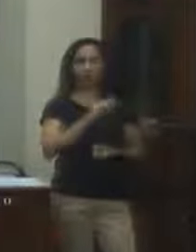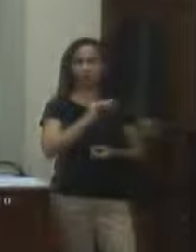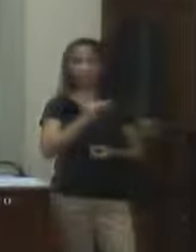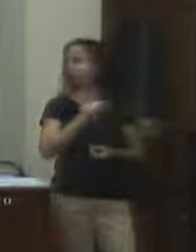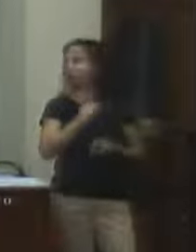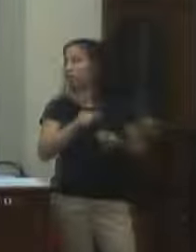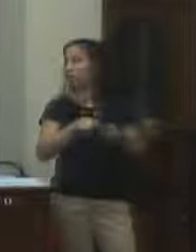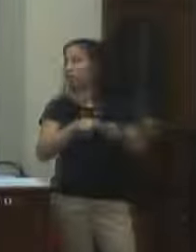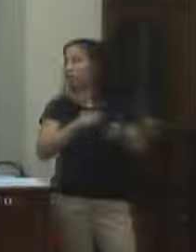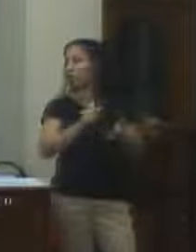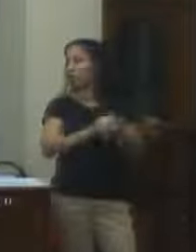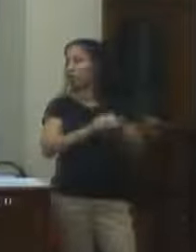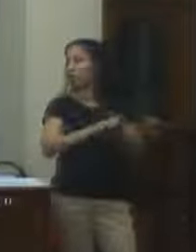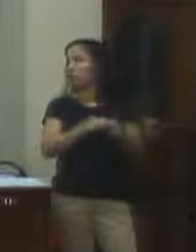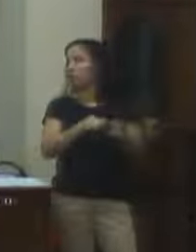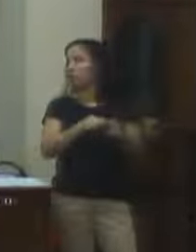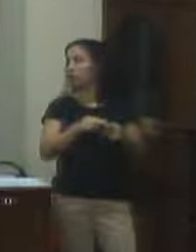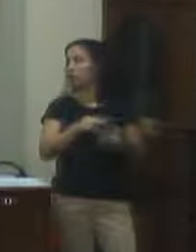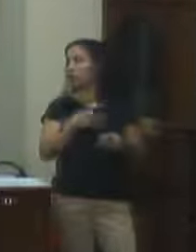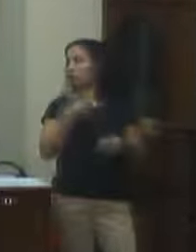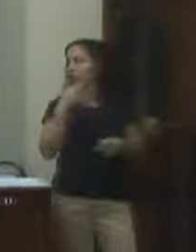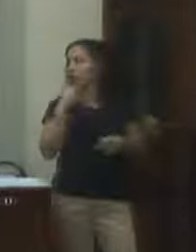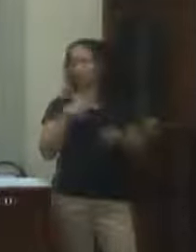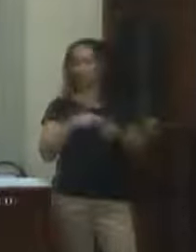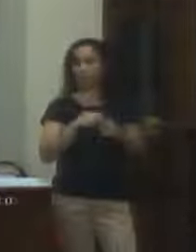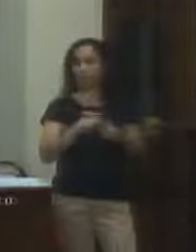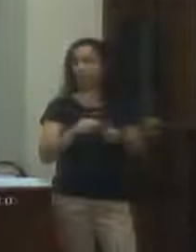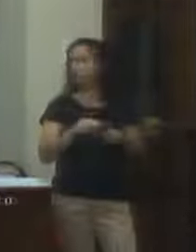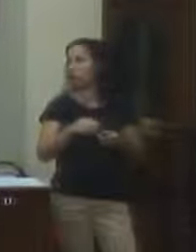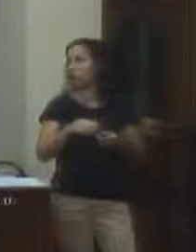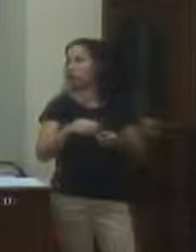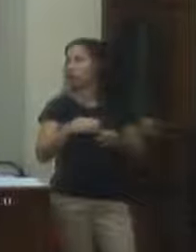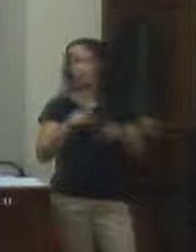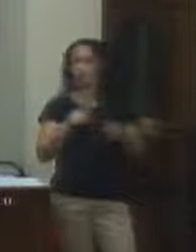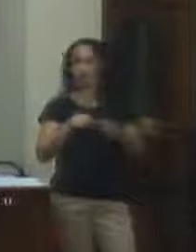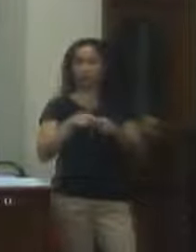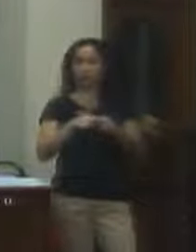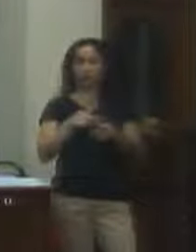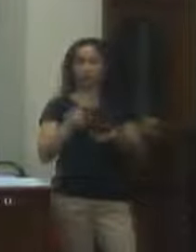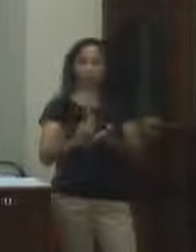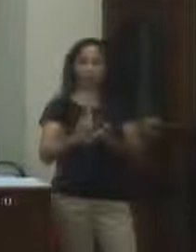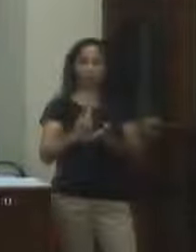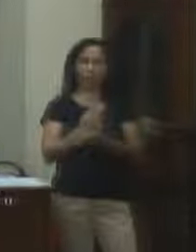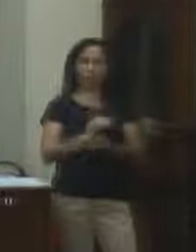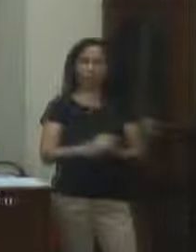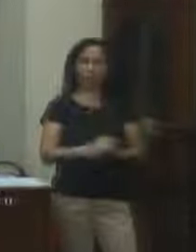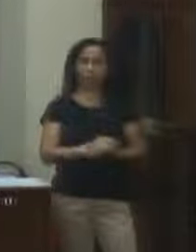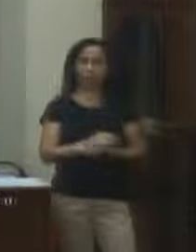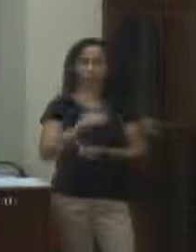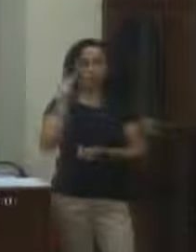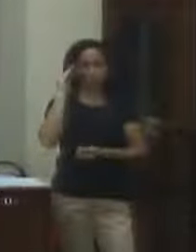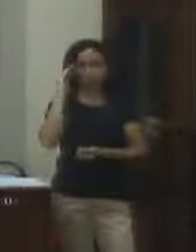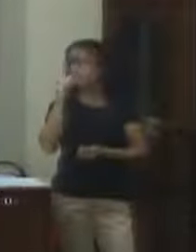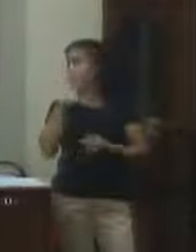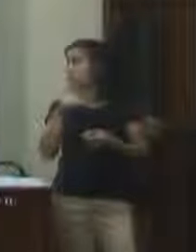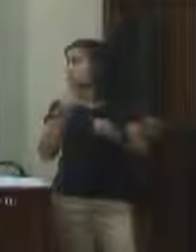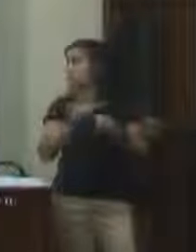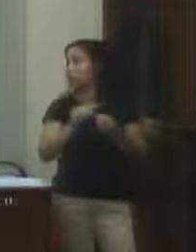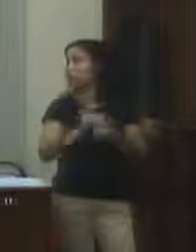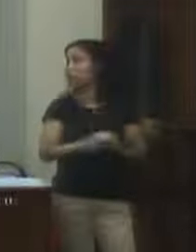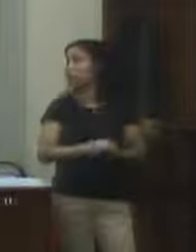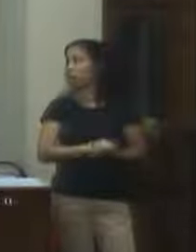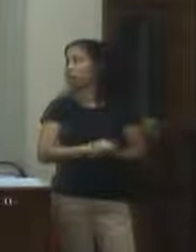agride diretamente. O decreto agride na veia principal de uma